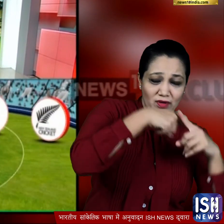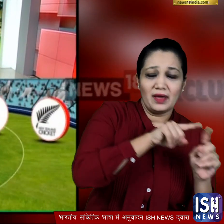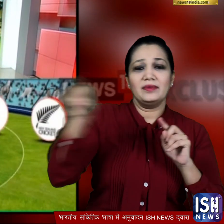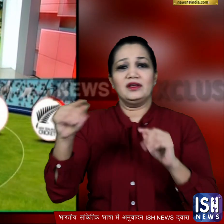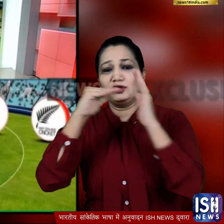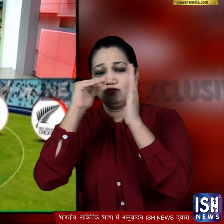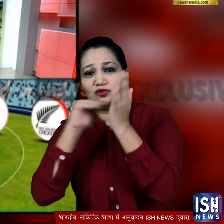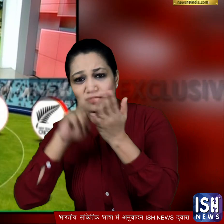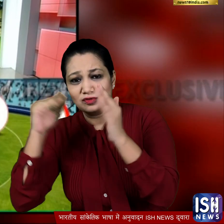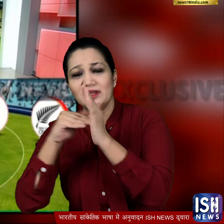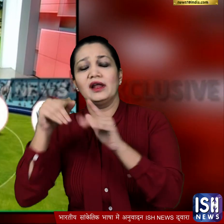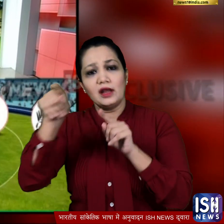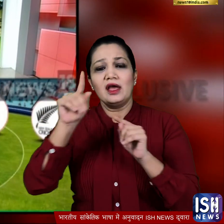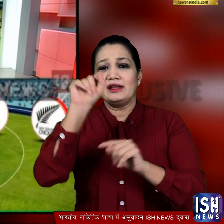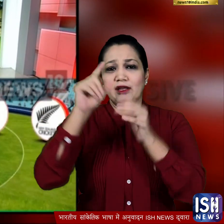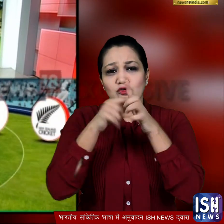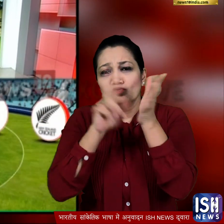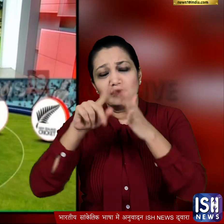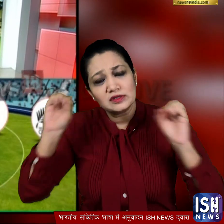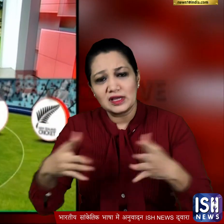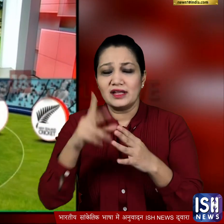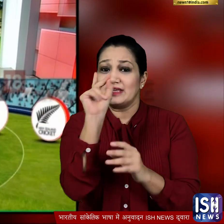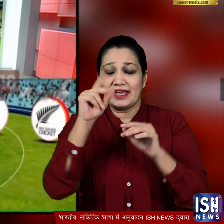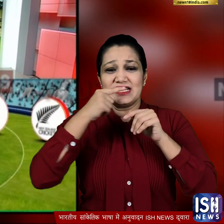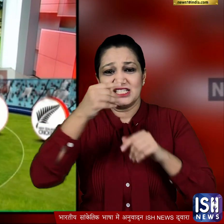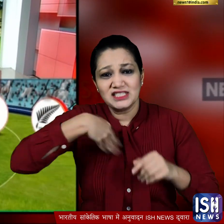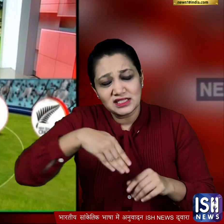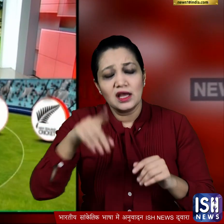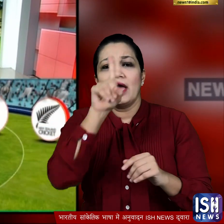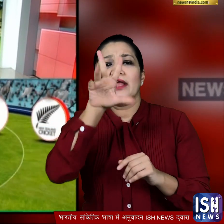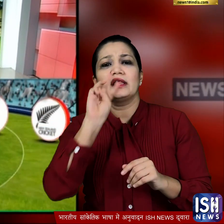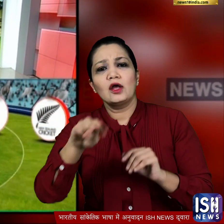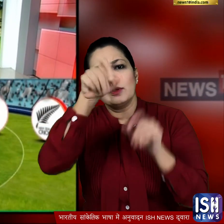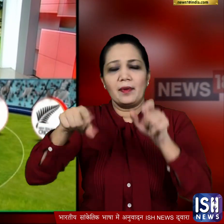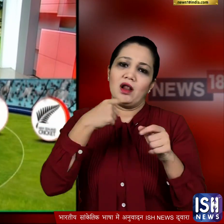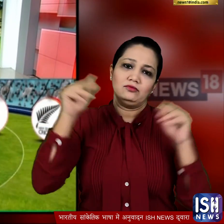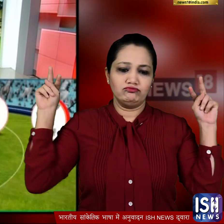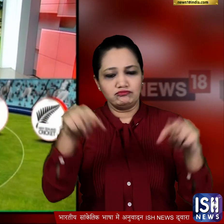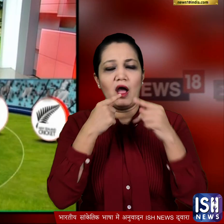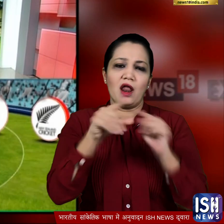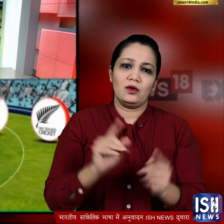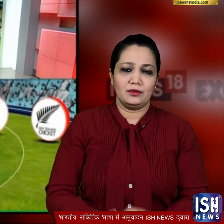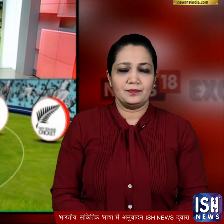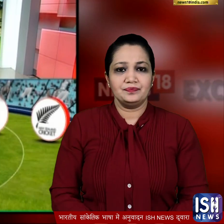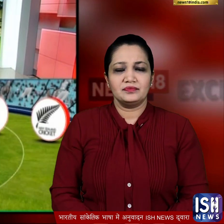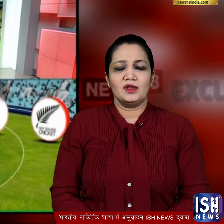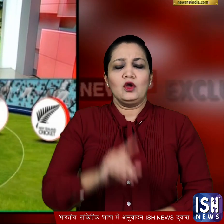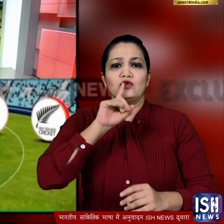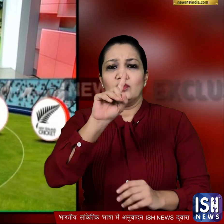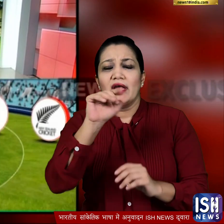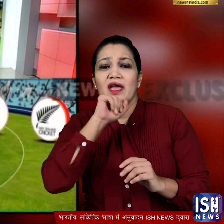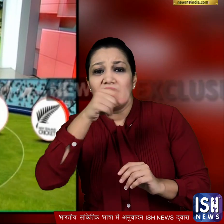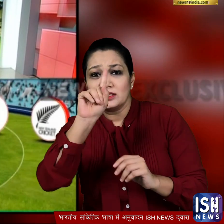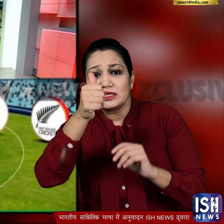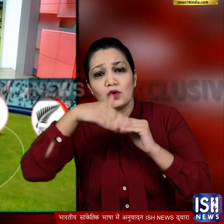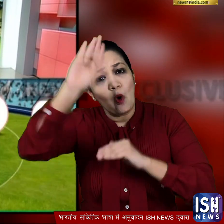न्यूजीलैंड के बीच 10 जून से एजबैस्टन में होने वाले दूसरे टेस्ट के लिए 18,000 दर्शकों को आने की इजाजत दी गई। हालांकि स्टेडियम में 16 साल